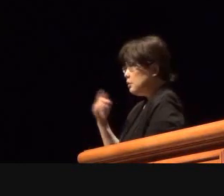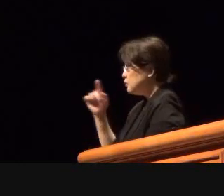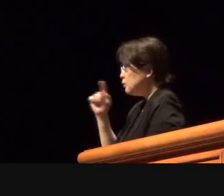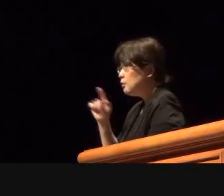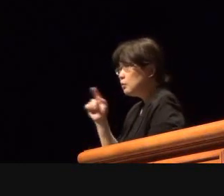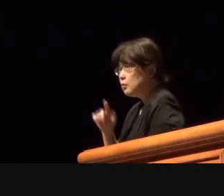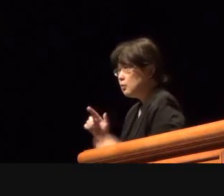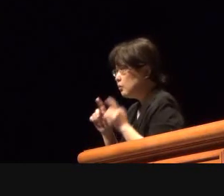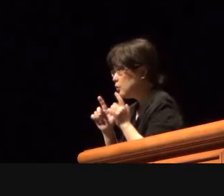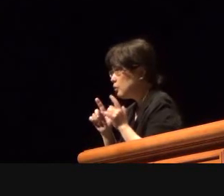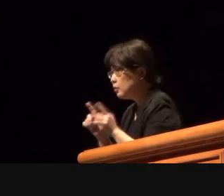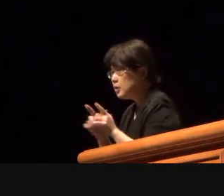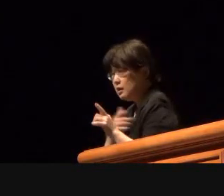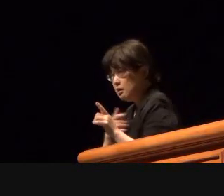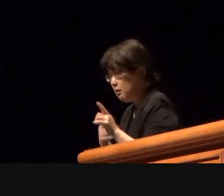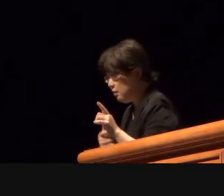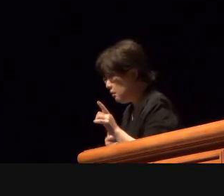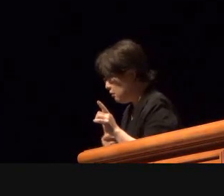どう答えられるのか。